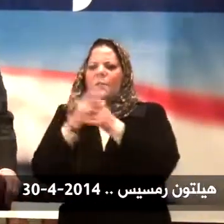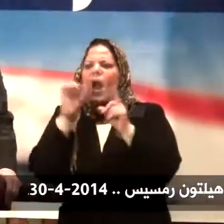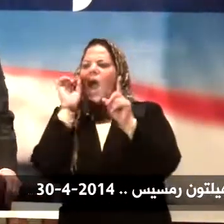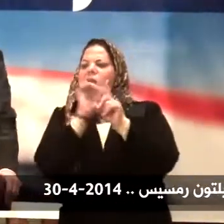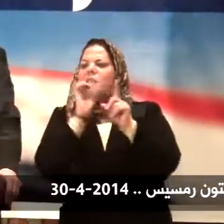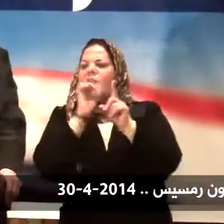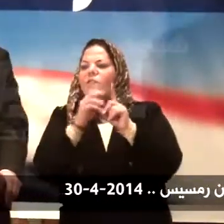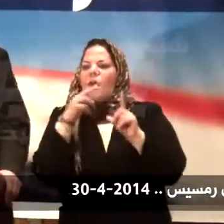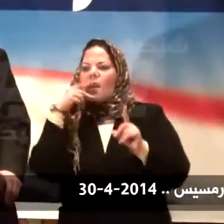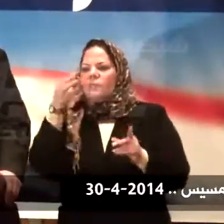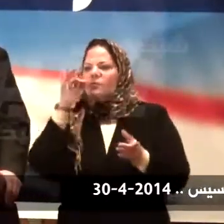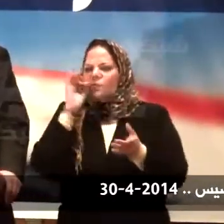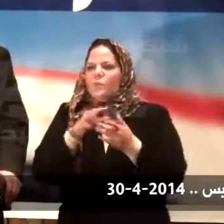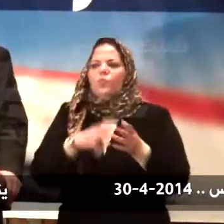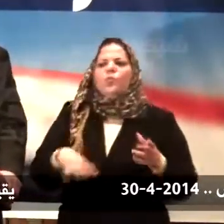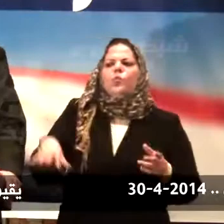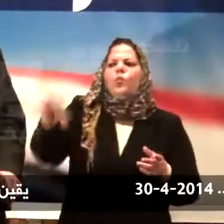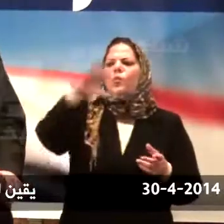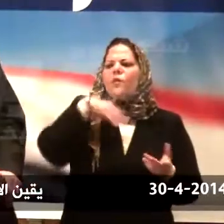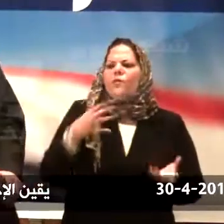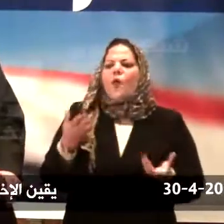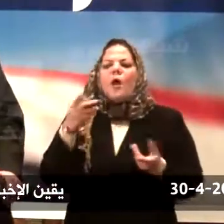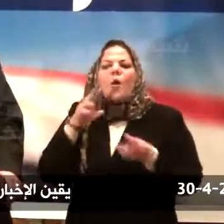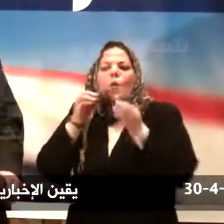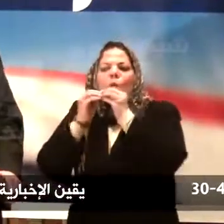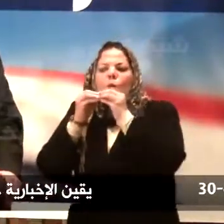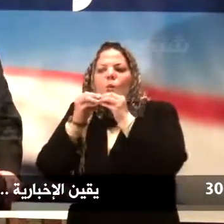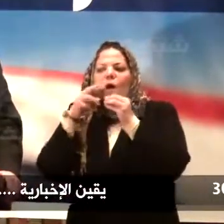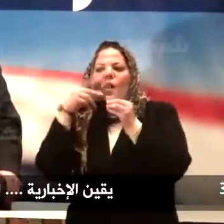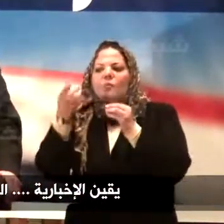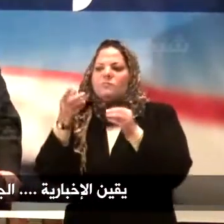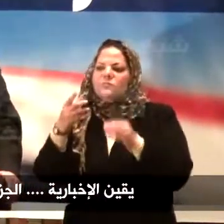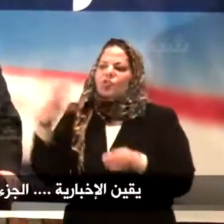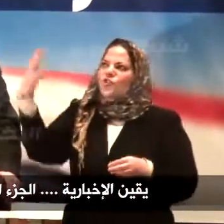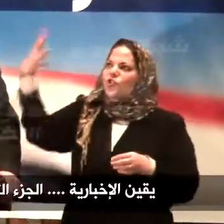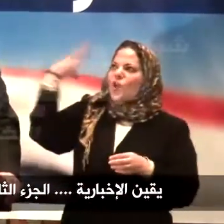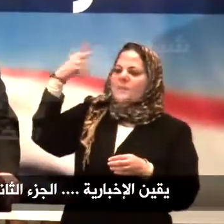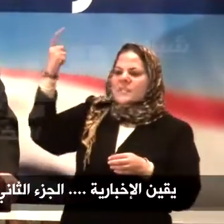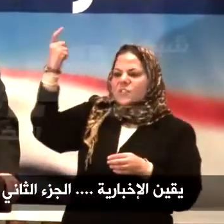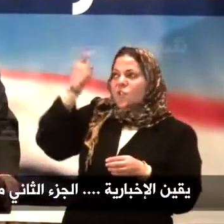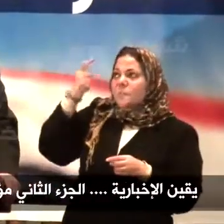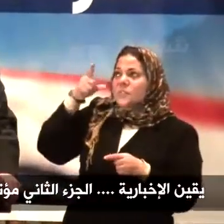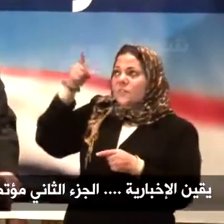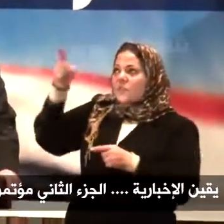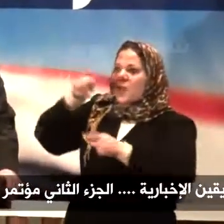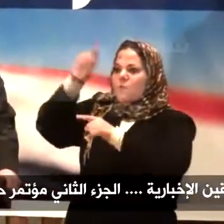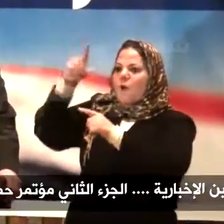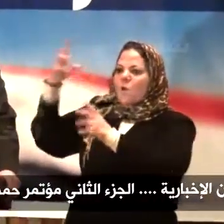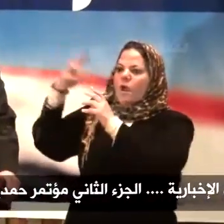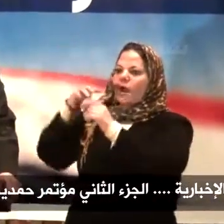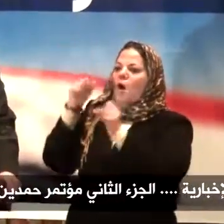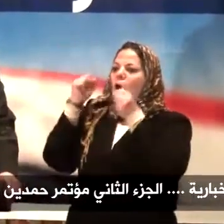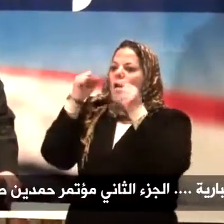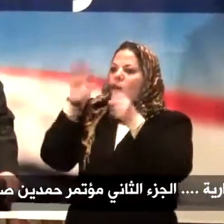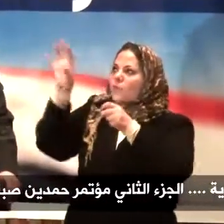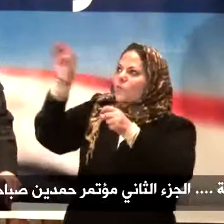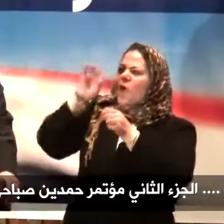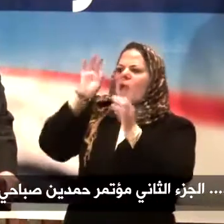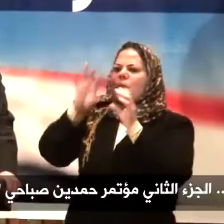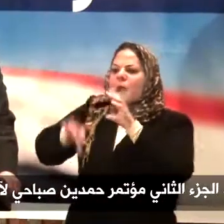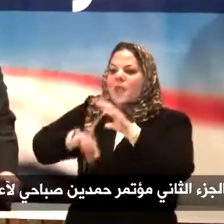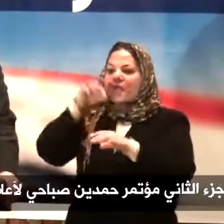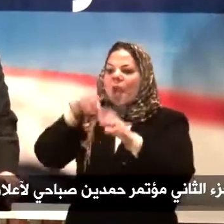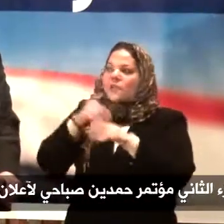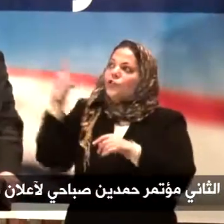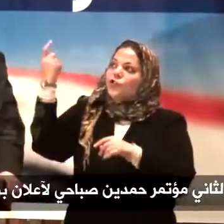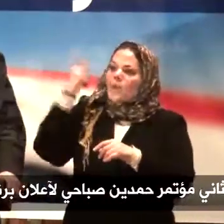كده بالبشارة وبالمال اللي هو ايه؟ الطاقة الشمسية. الطاقة الشمسية انتاجها